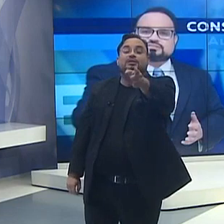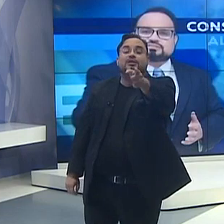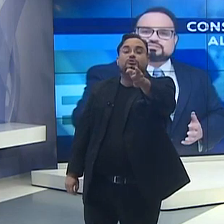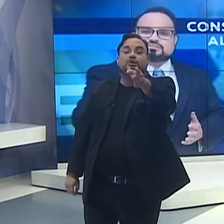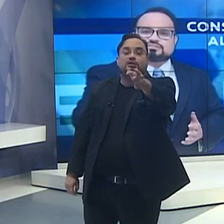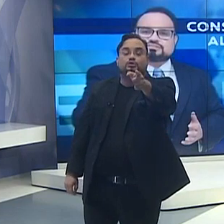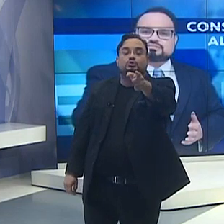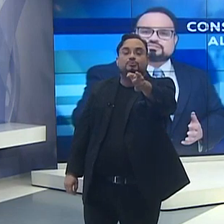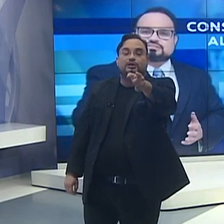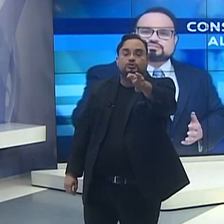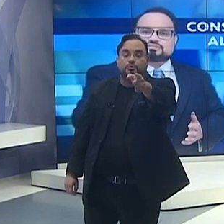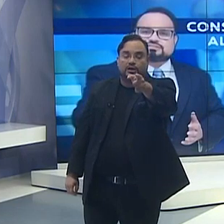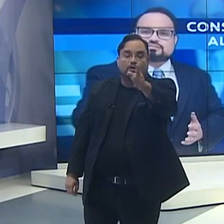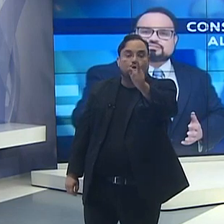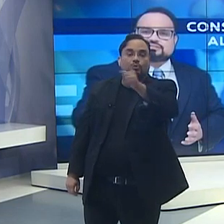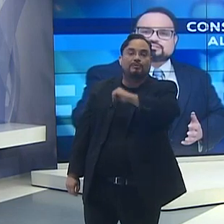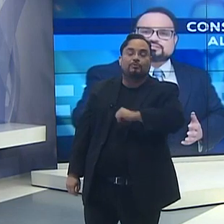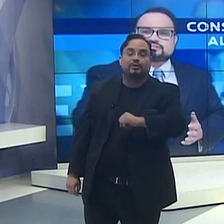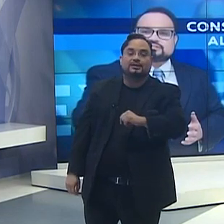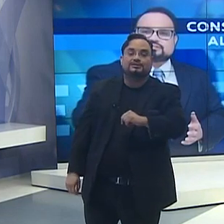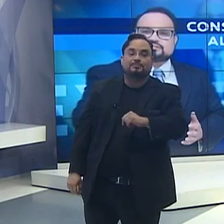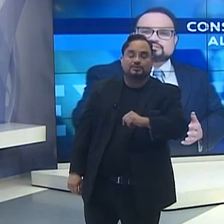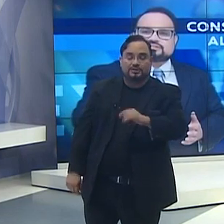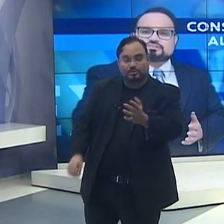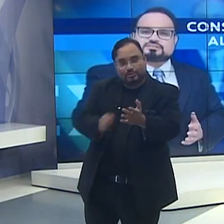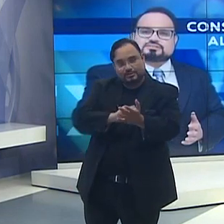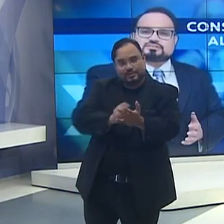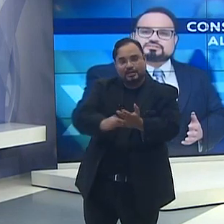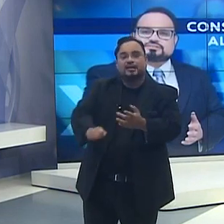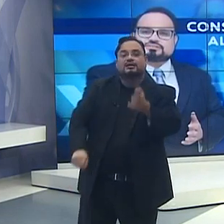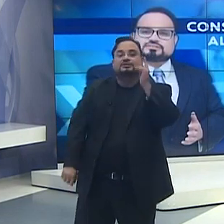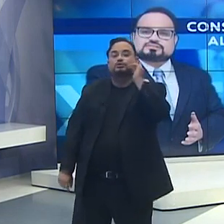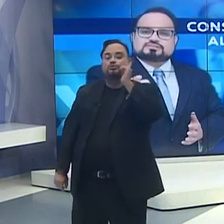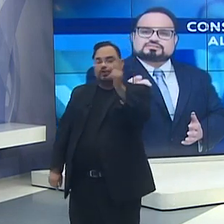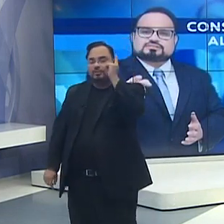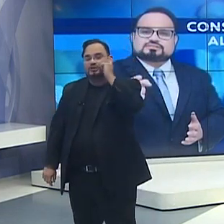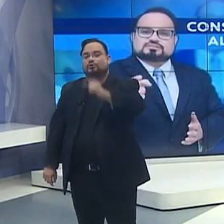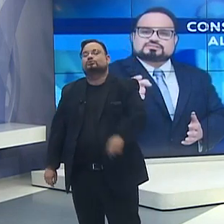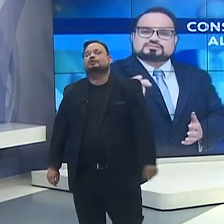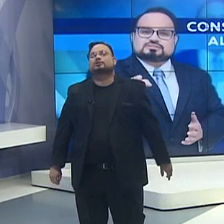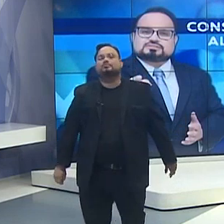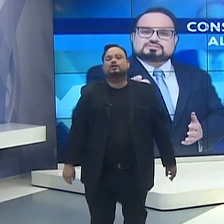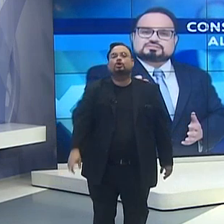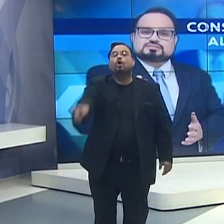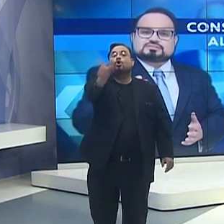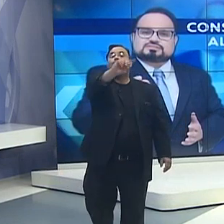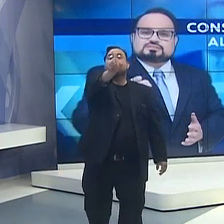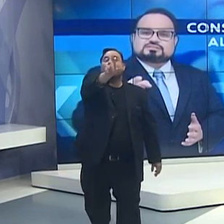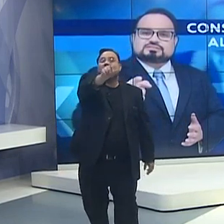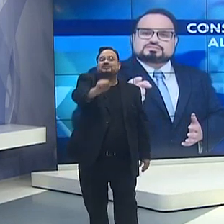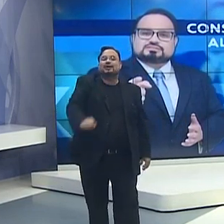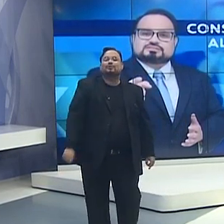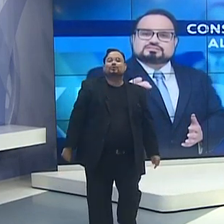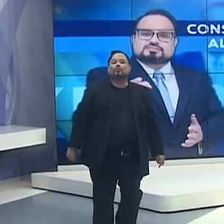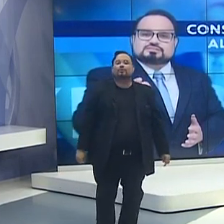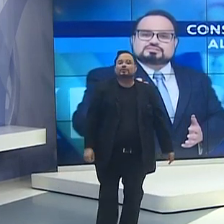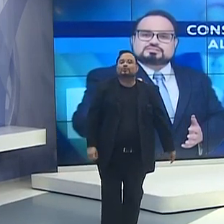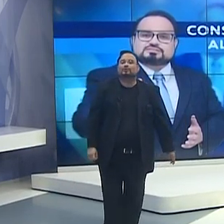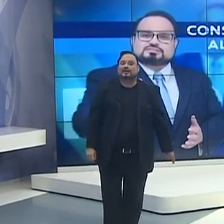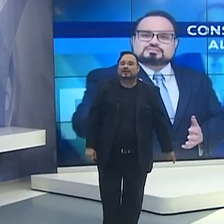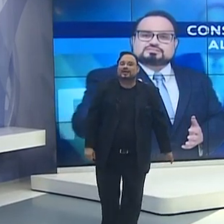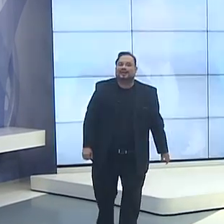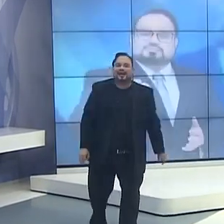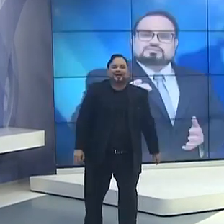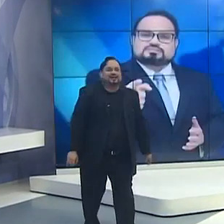la va a tener usted en sus manos, porque no lo va a poder hacer por ser menores de edad si su firma y su consentimiento no está en un